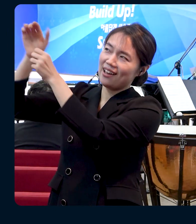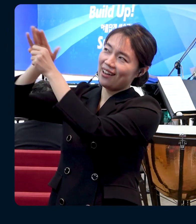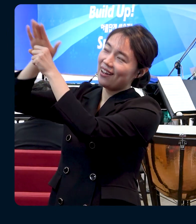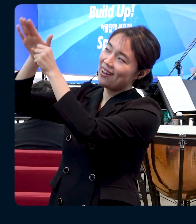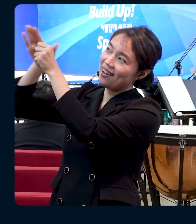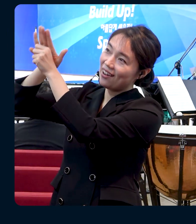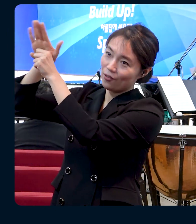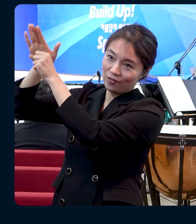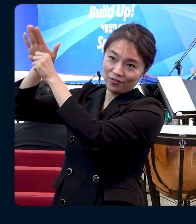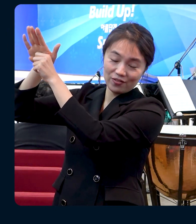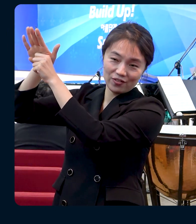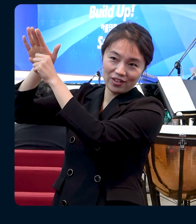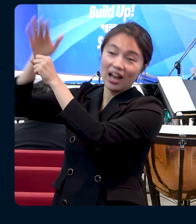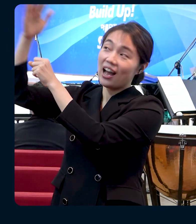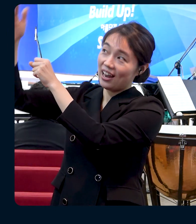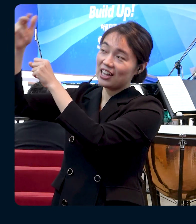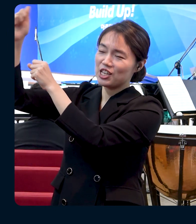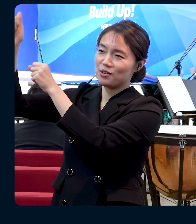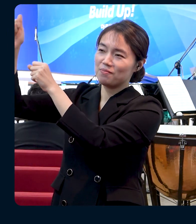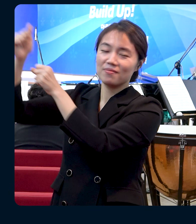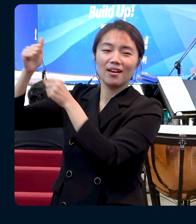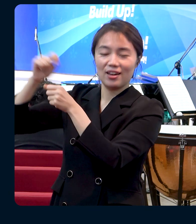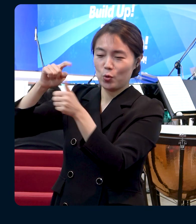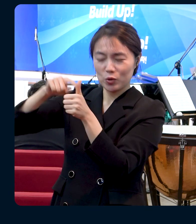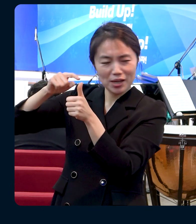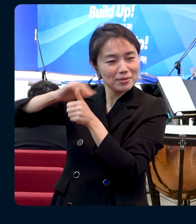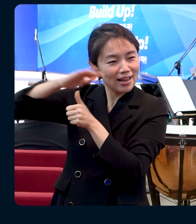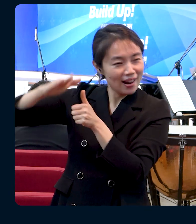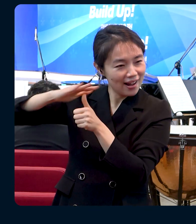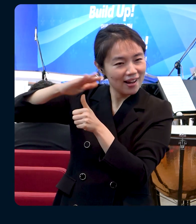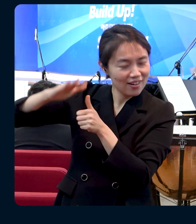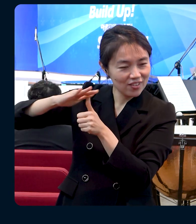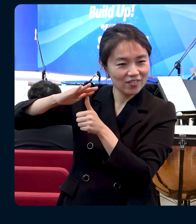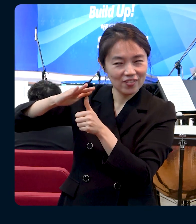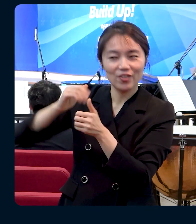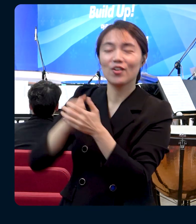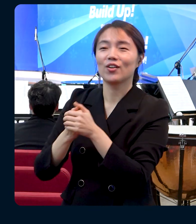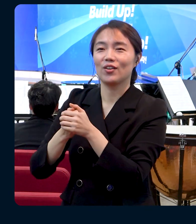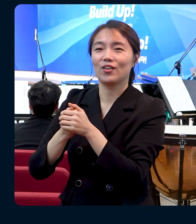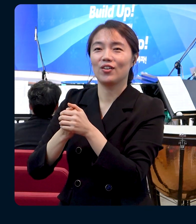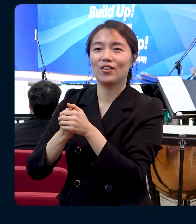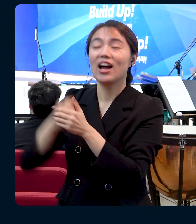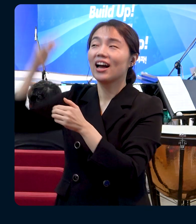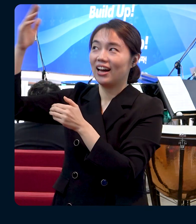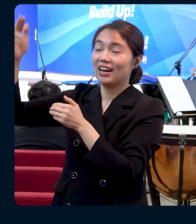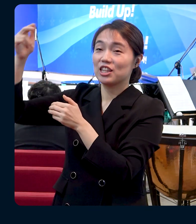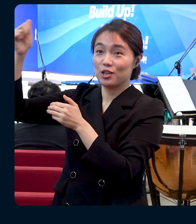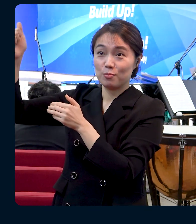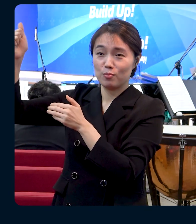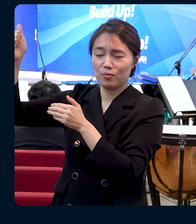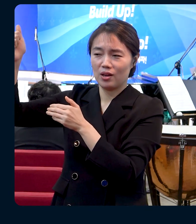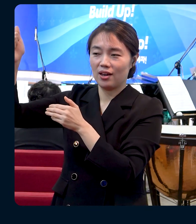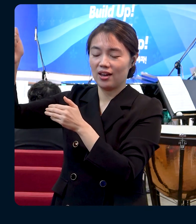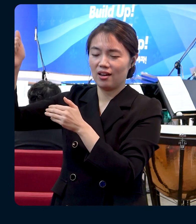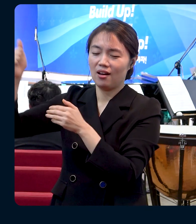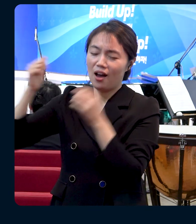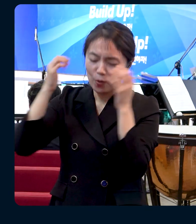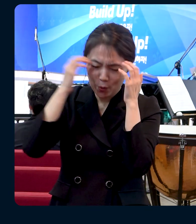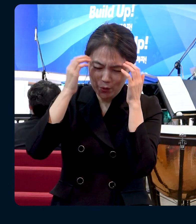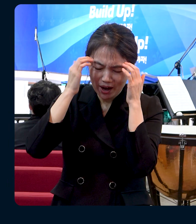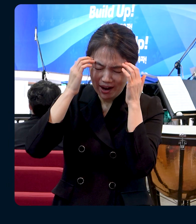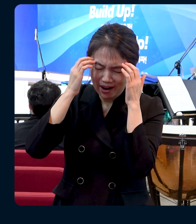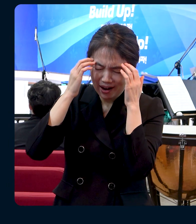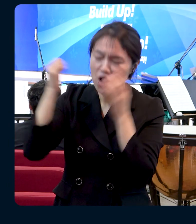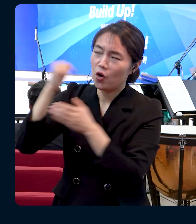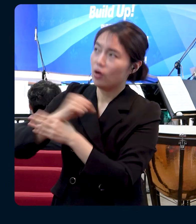요셉이 하나님을 사랑하고 아모르 데이, 하나님의 사랑을 받고, 그래서 하나님이 주신 이